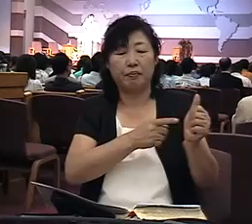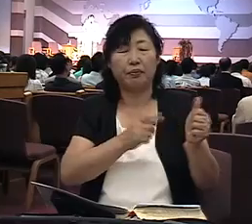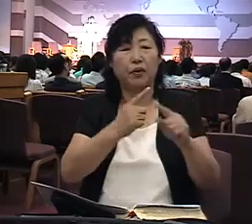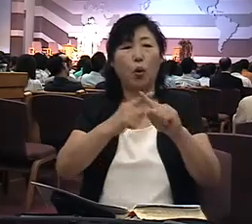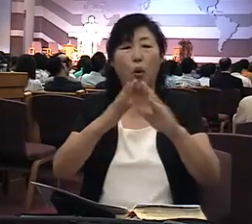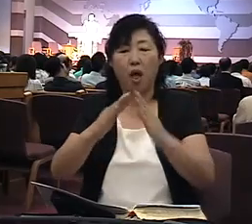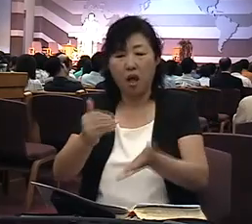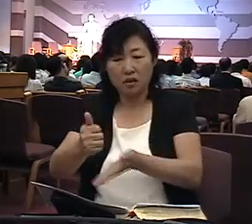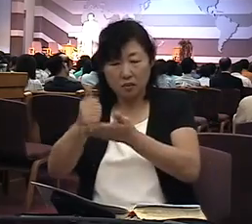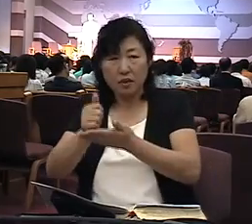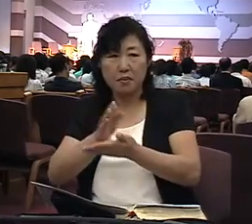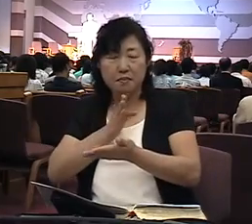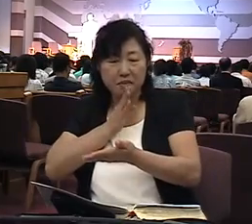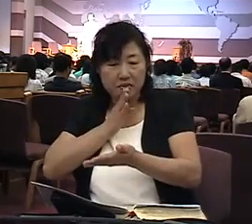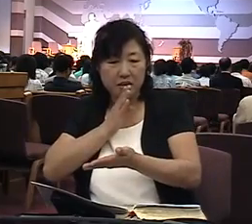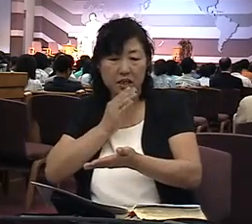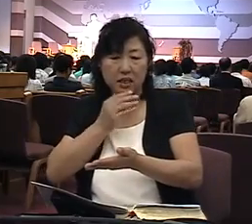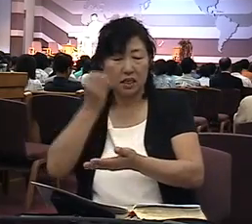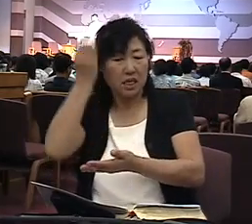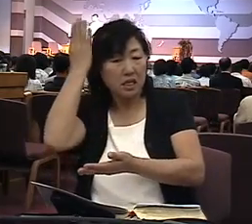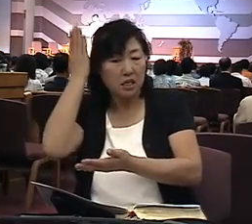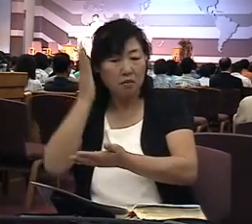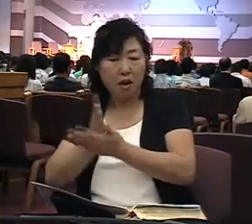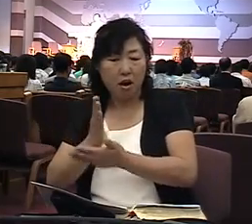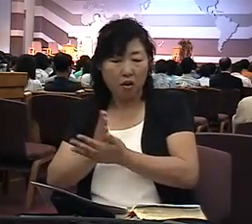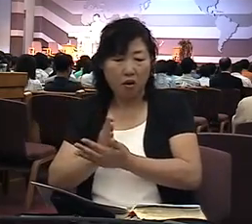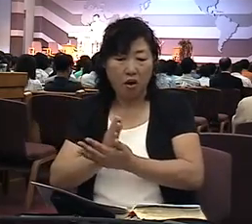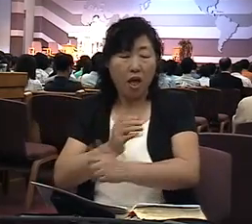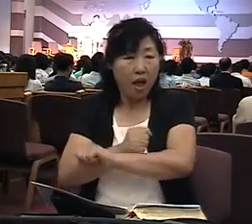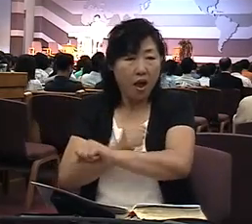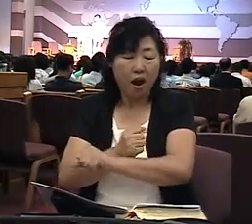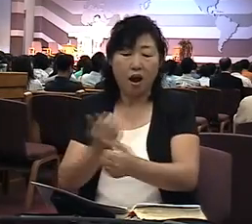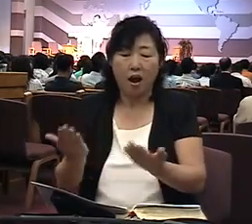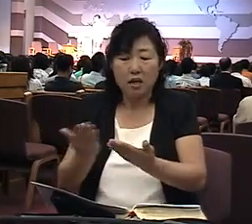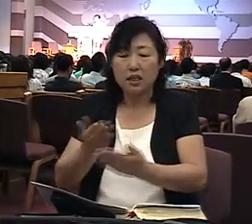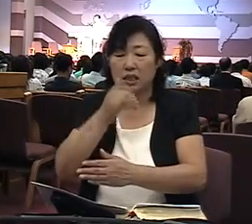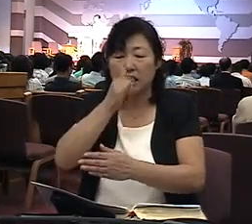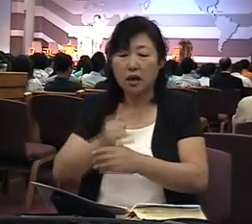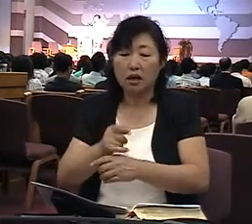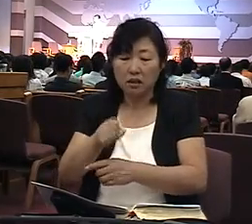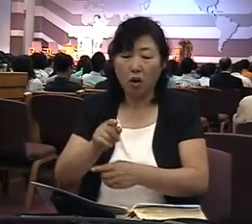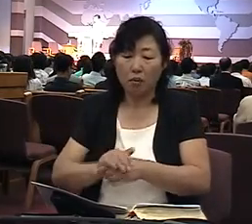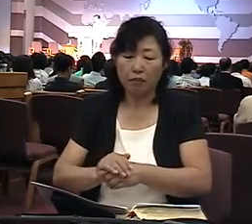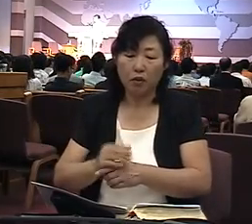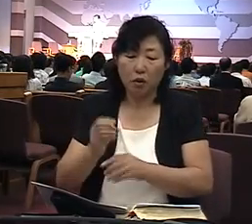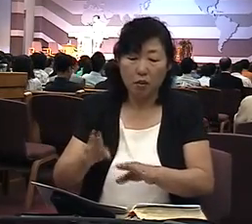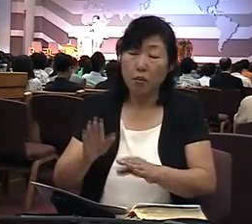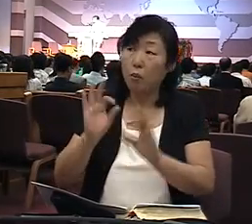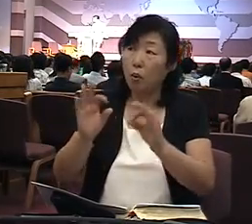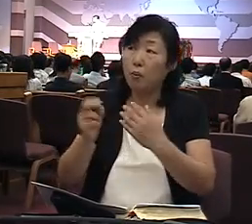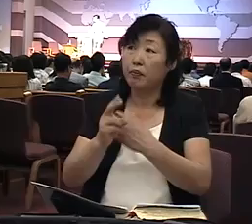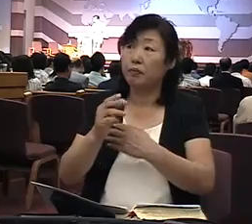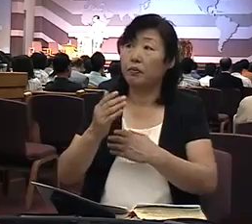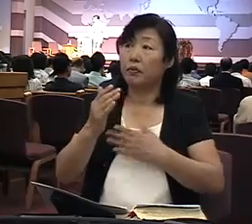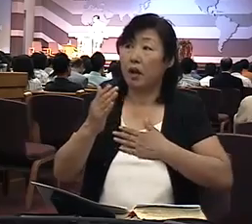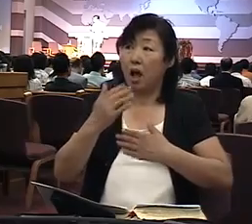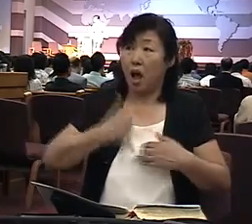동안 반드시 잊지 말고 해야 될 일이 있다. 그게 무엇인가? 이것입니다. 오늘 말씀을 다시 보면은, 내 아들아, 그러므로